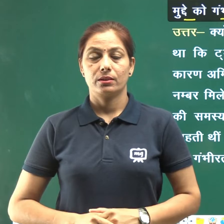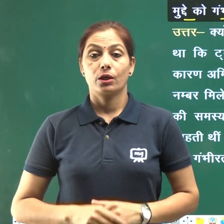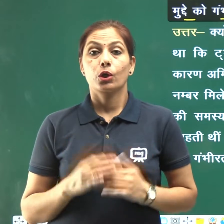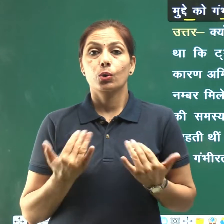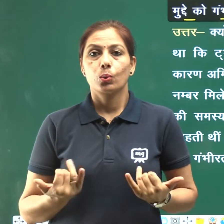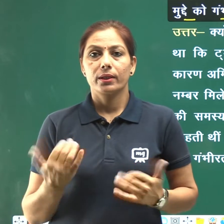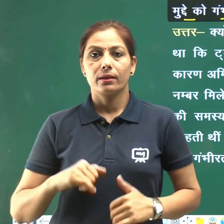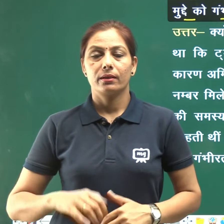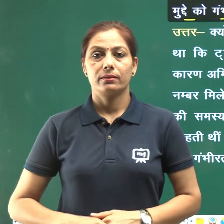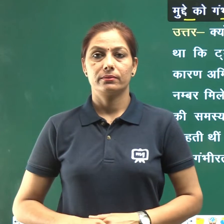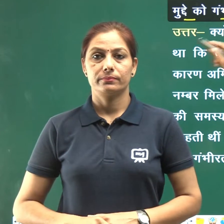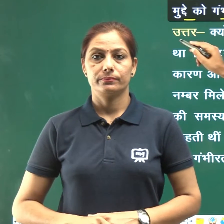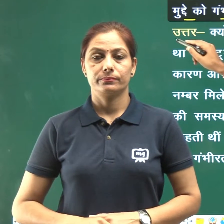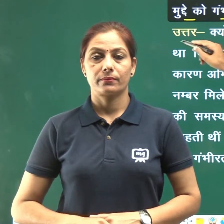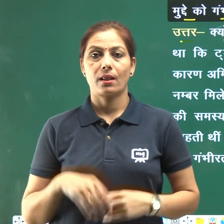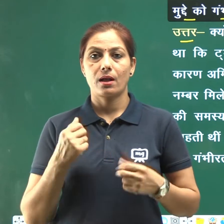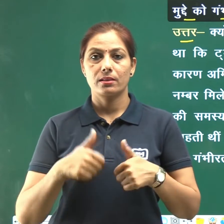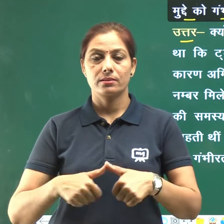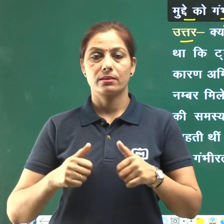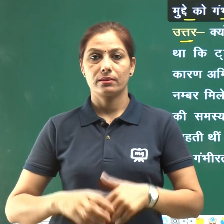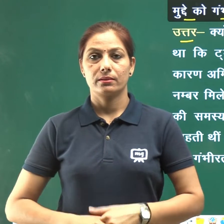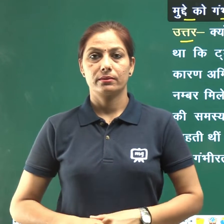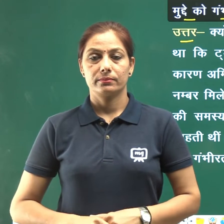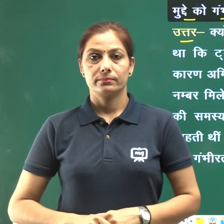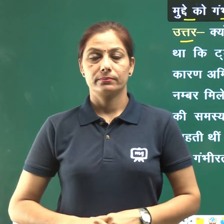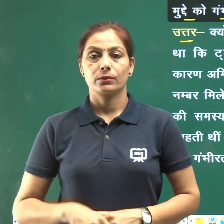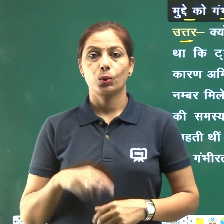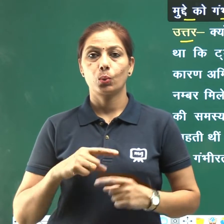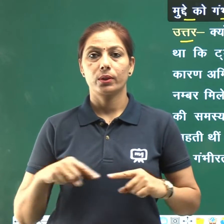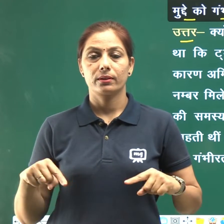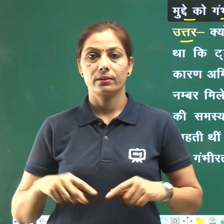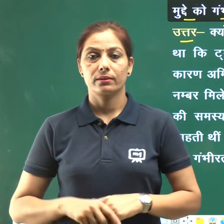क्यों लिया? उत्तर है क्योंकि